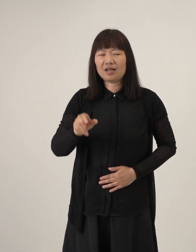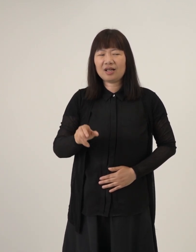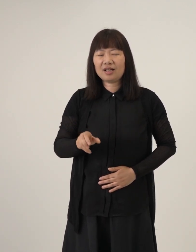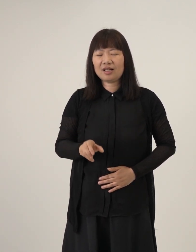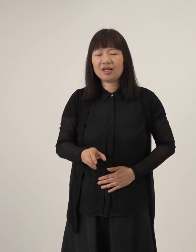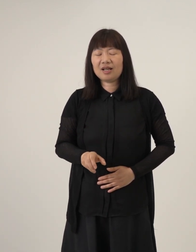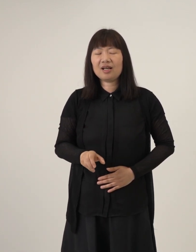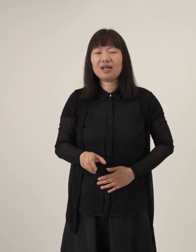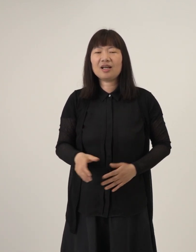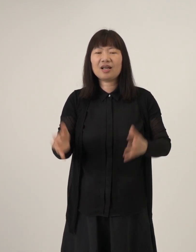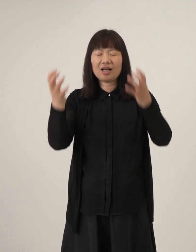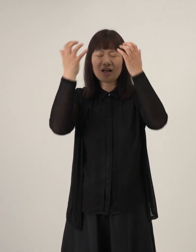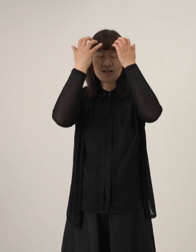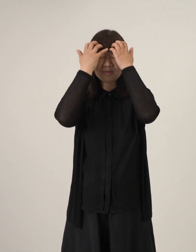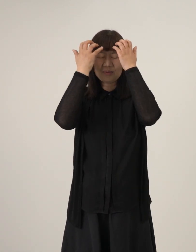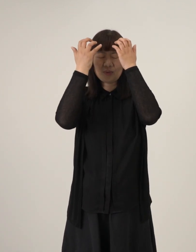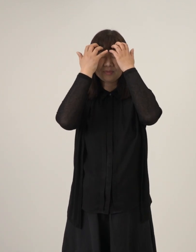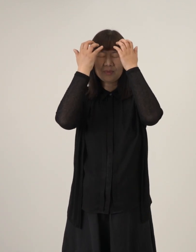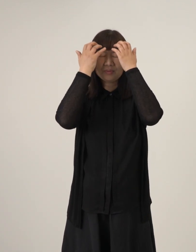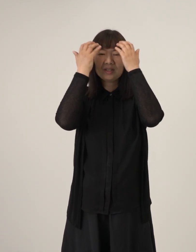십자가